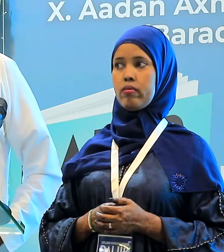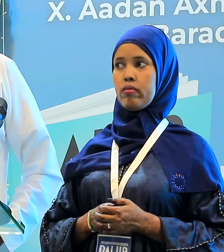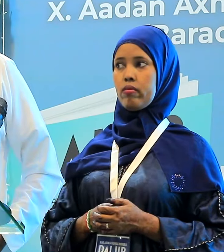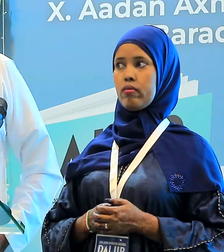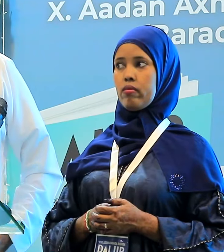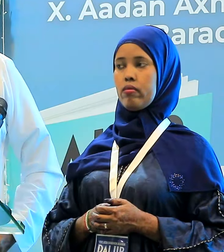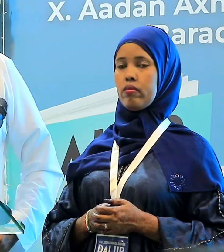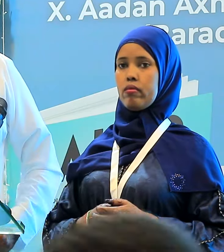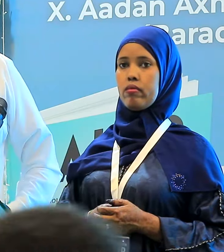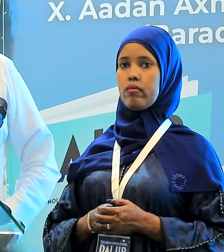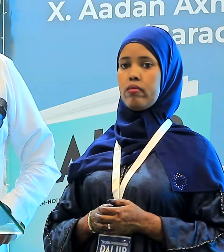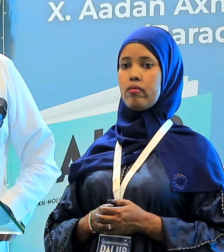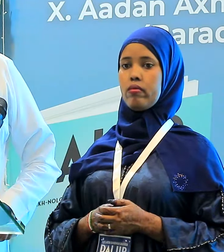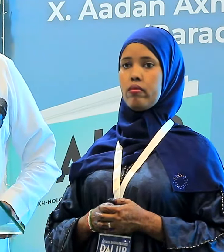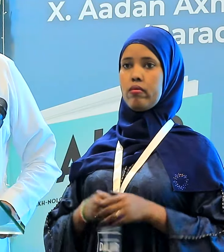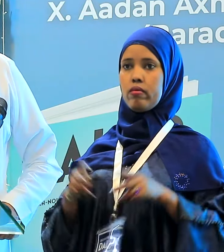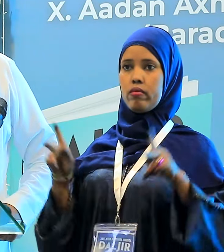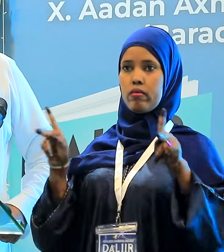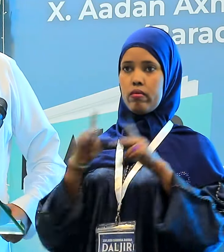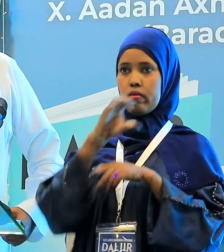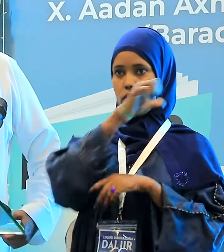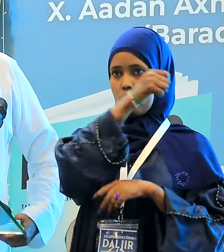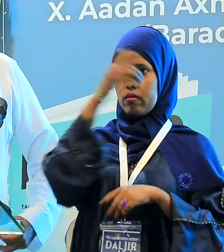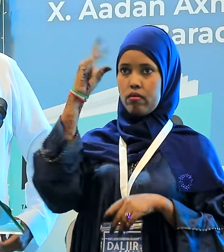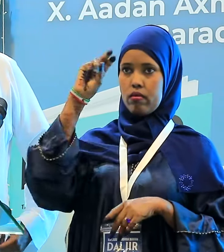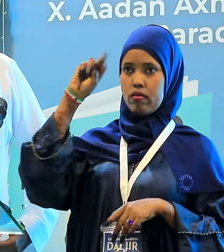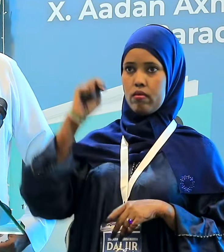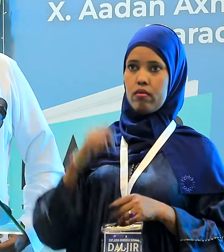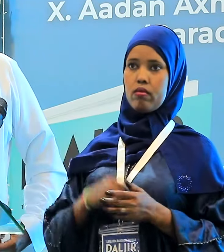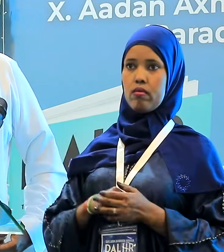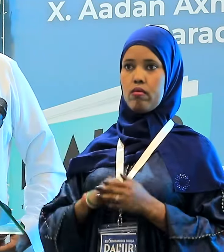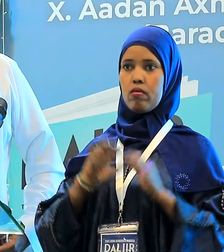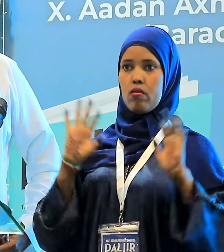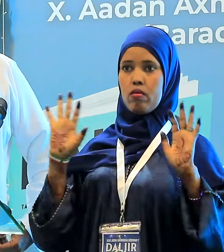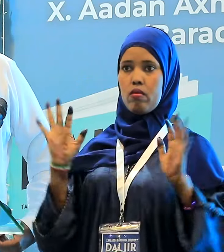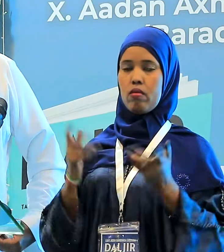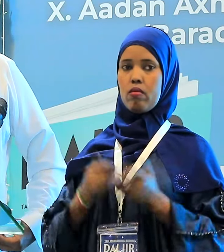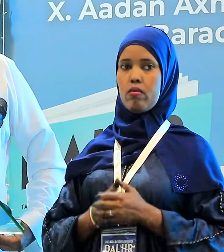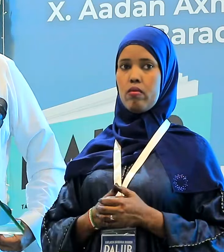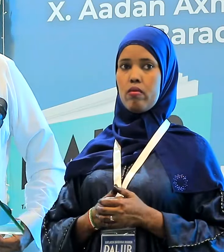سكري آدم وحان